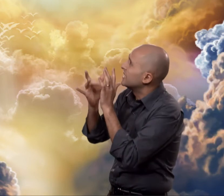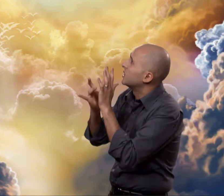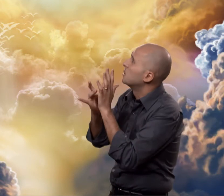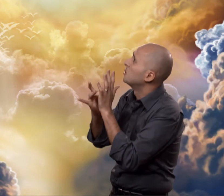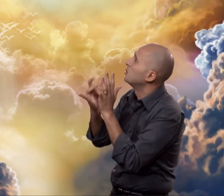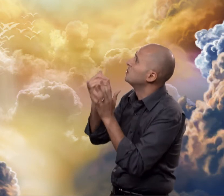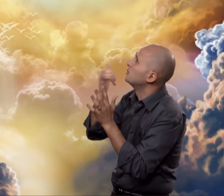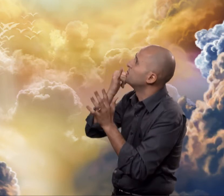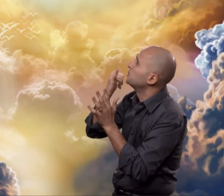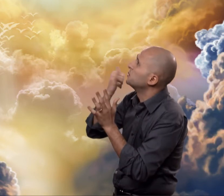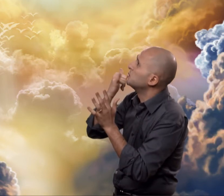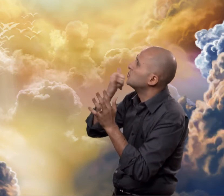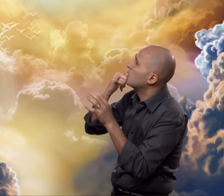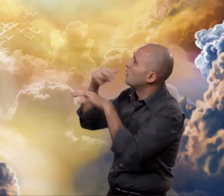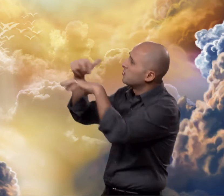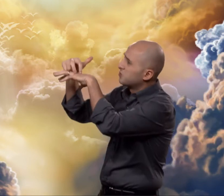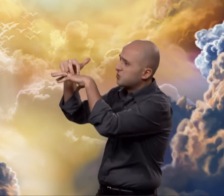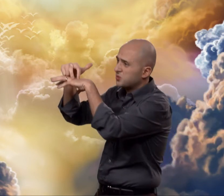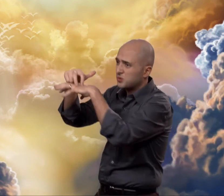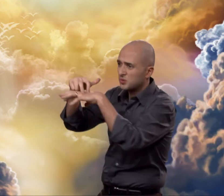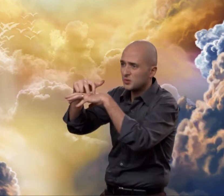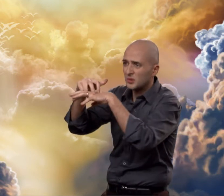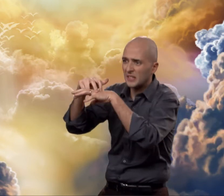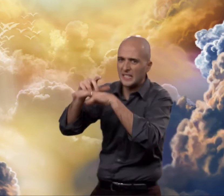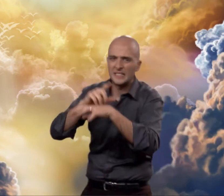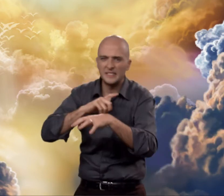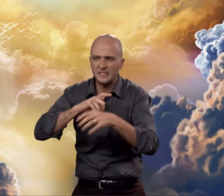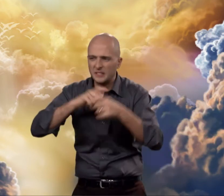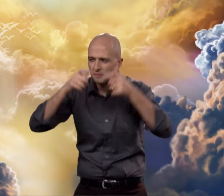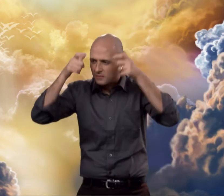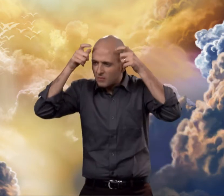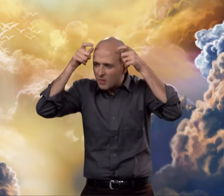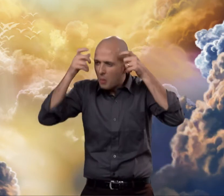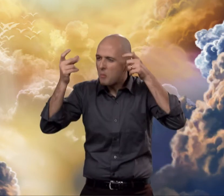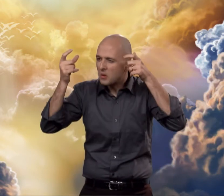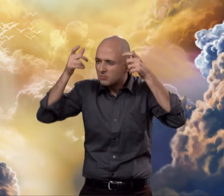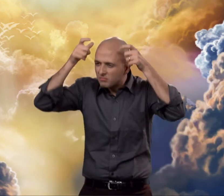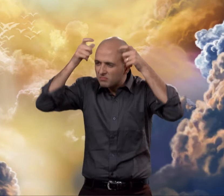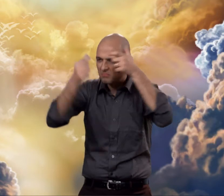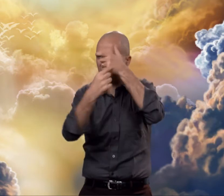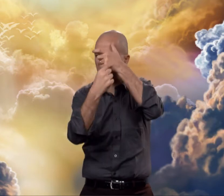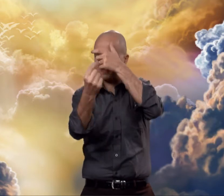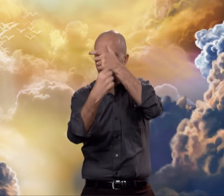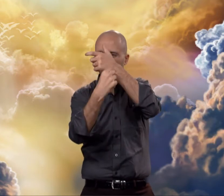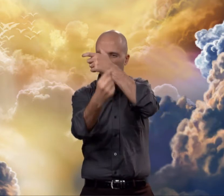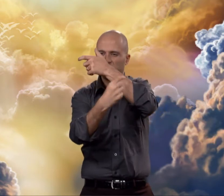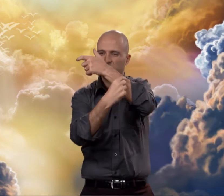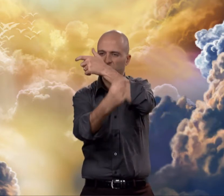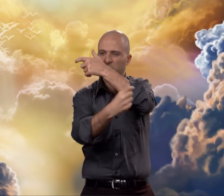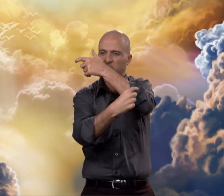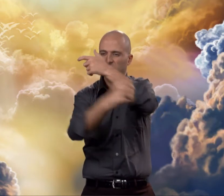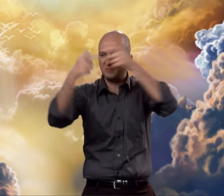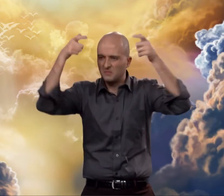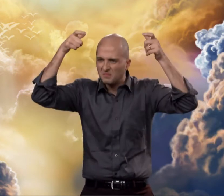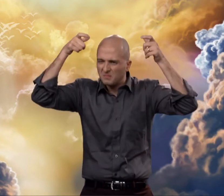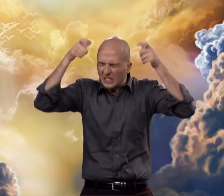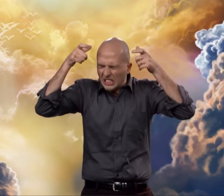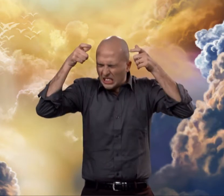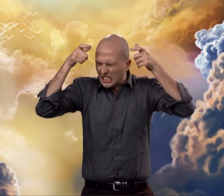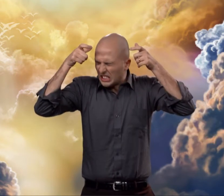Rei dos Reis. Na vida de todos os que rejeitam a verdade, há momentos em que a consciência é despertada, em que a mente é